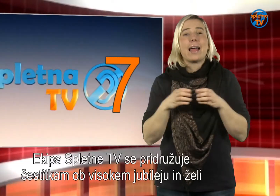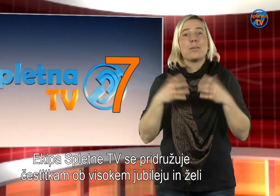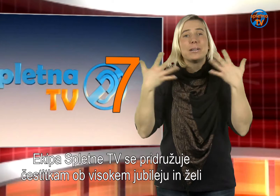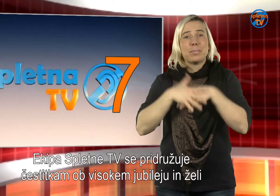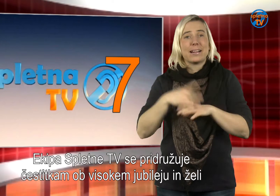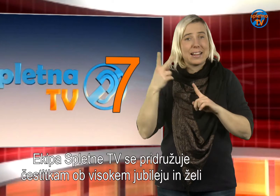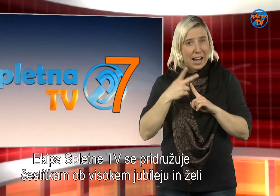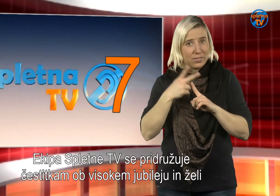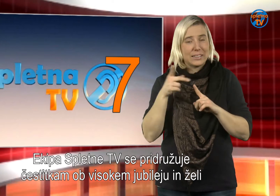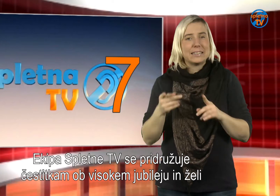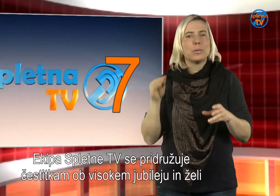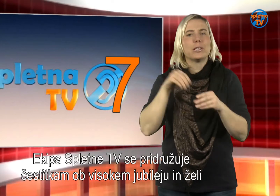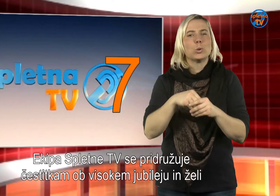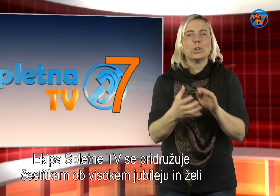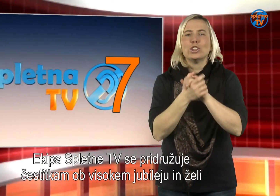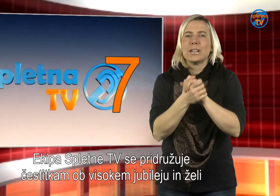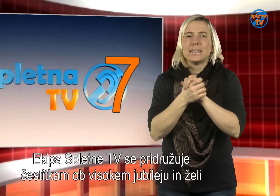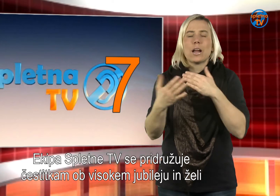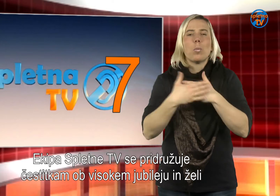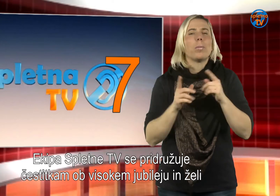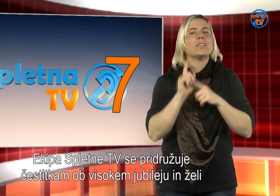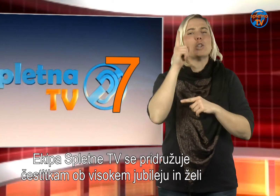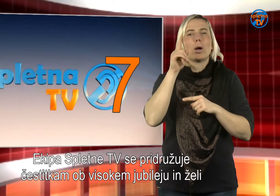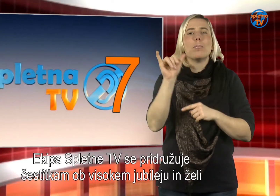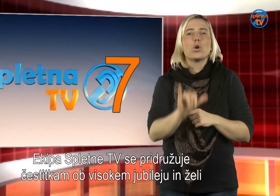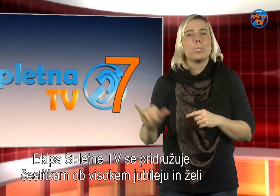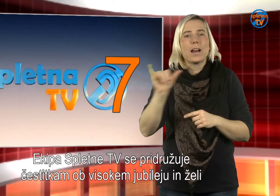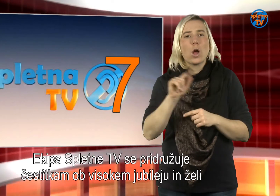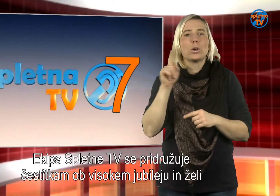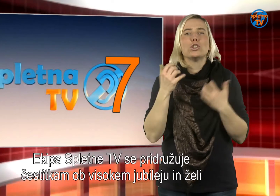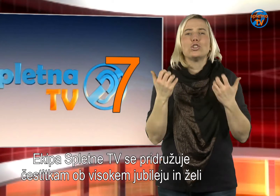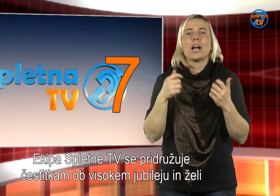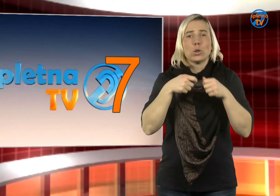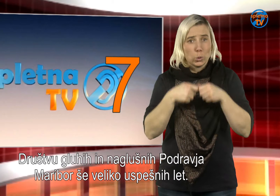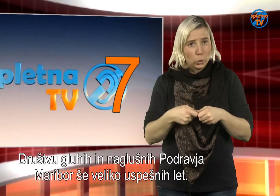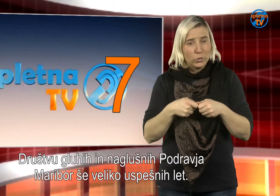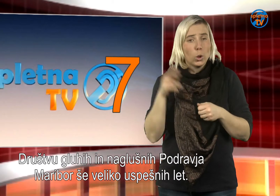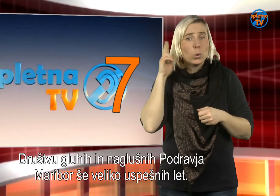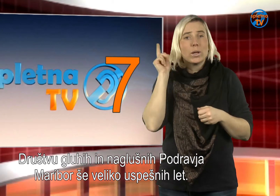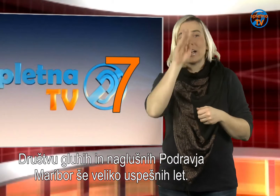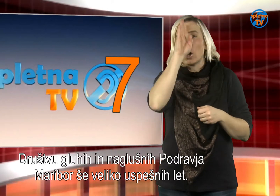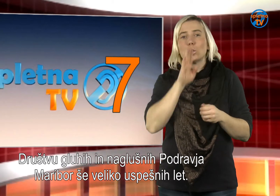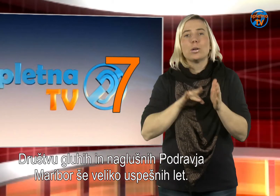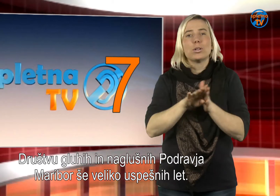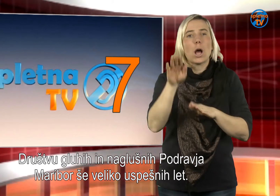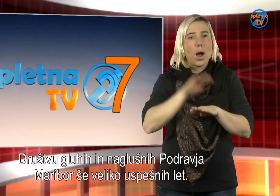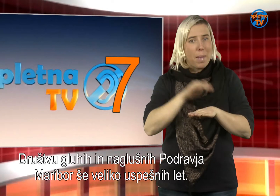Ekipa Spletne TV se pridružuje čestitkam ob visokem jubileju in želi Društvu gluhih in naglušnih Podravja Maribor še